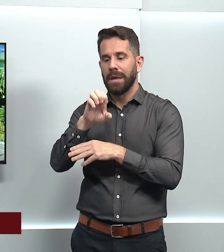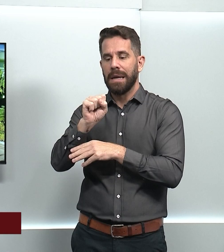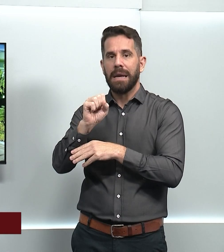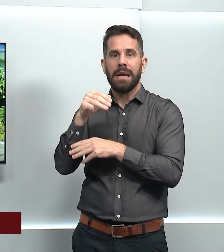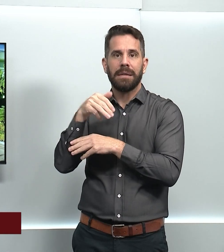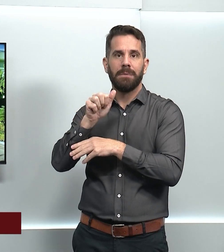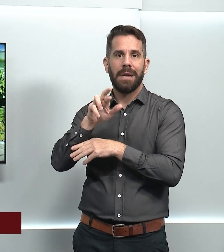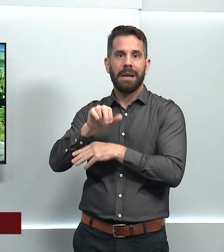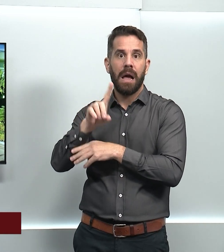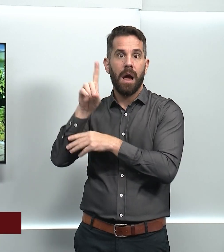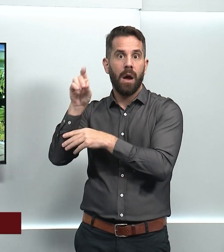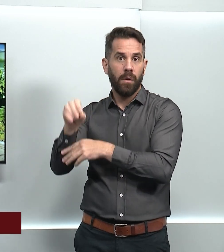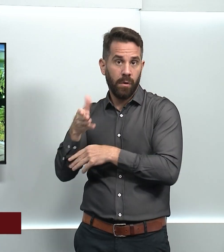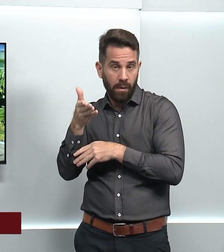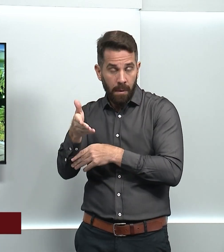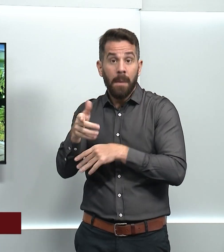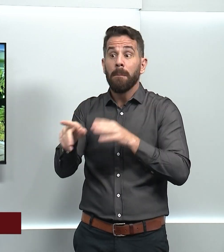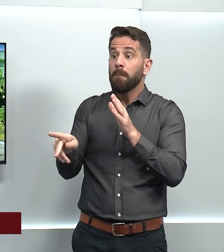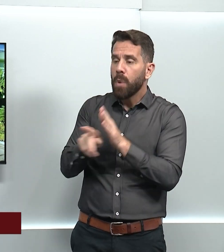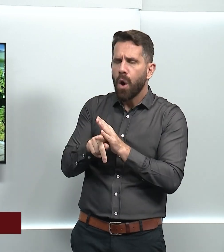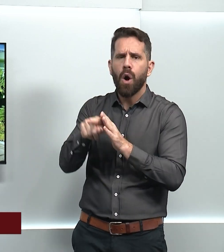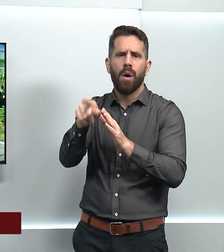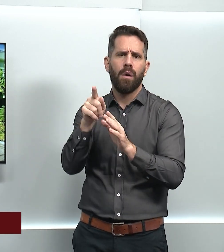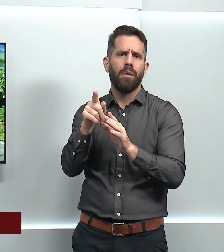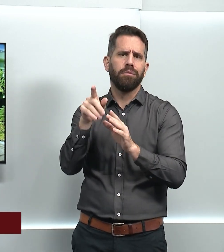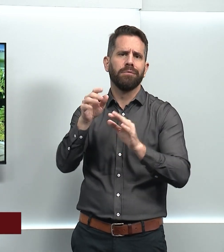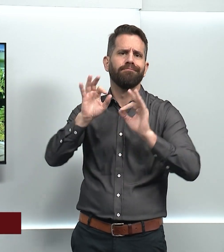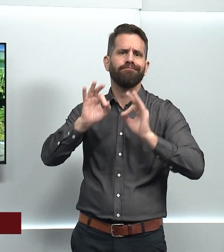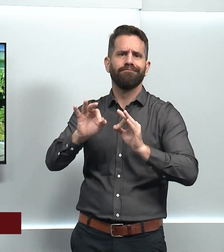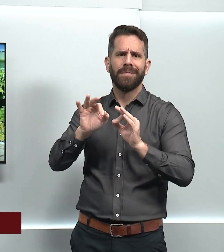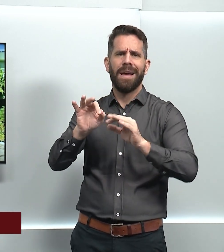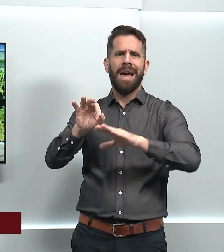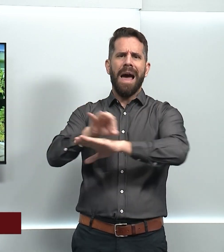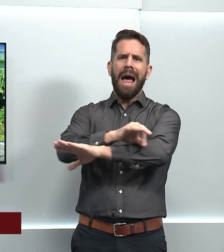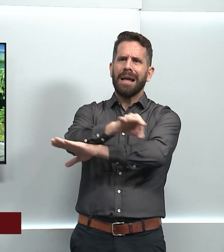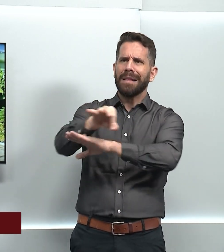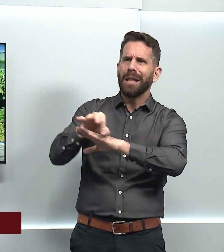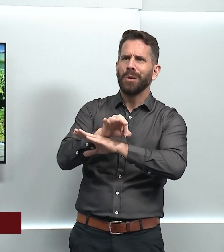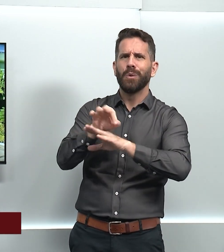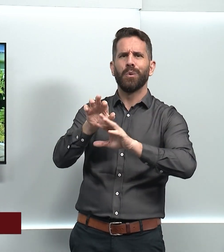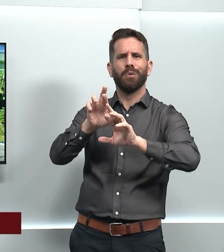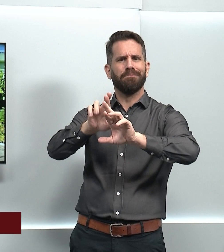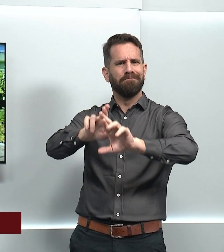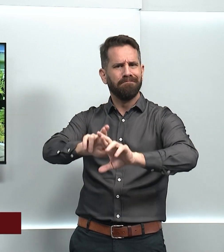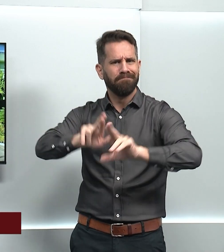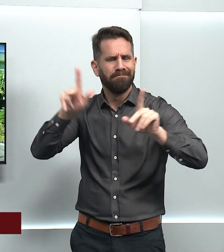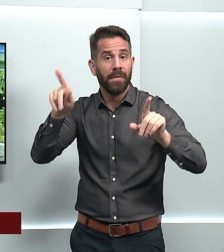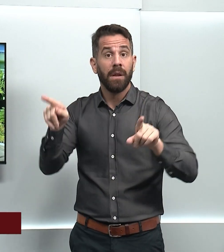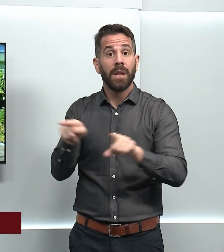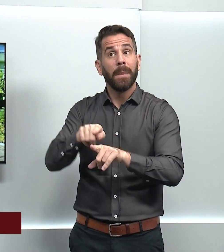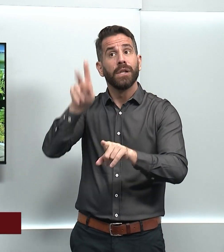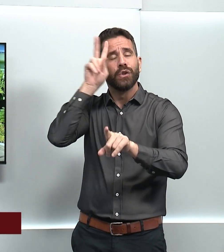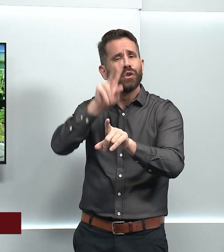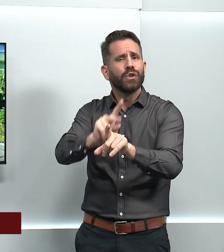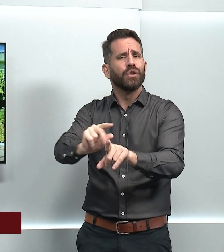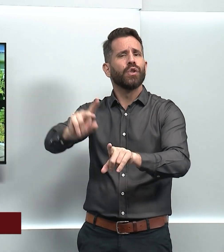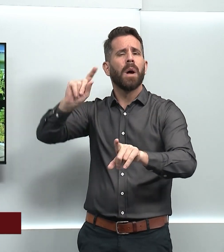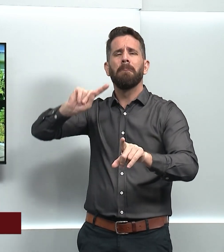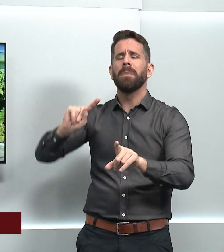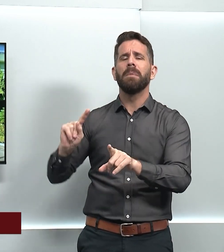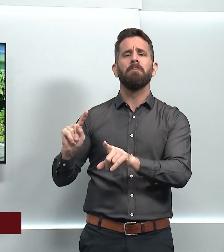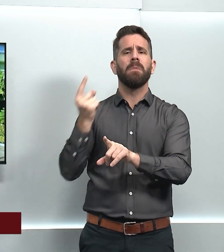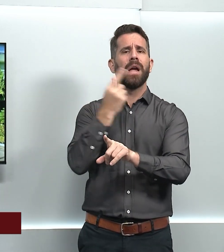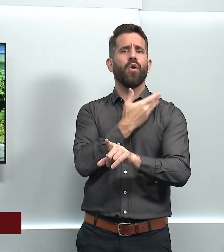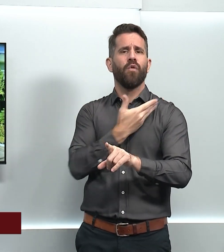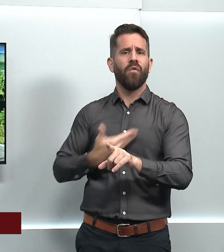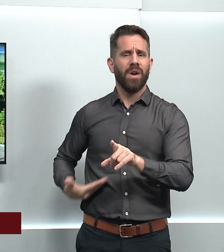era bem marcante, né, o aspecto da arquitetura, o aspecto de toda a história do primeiro governador, né, de como que foi